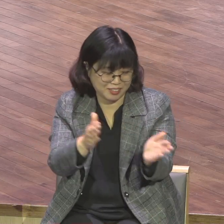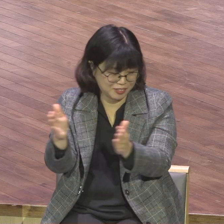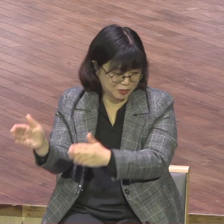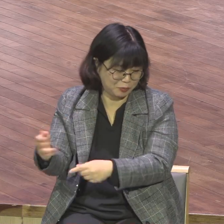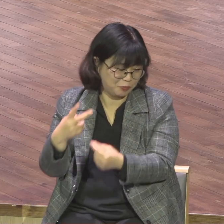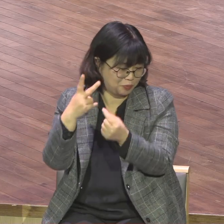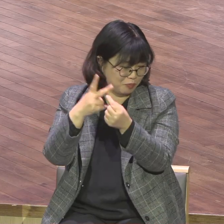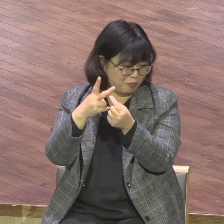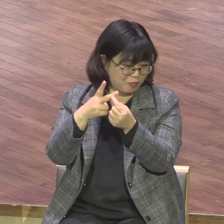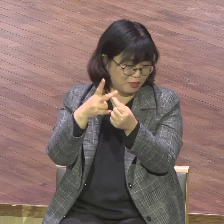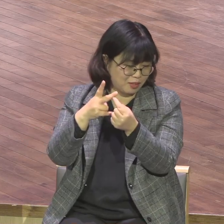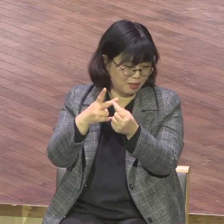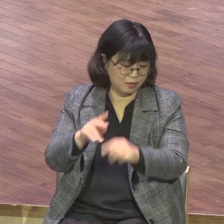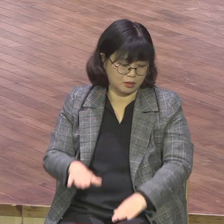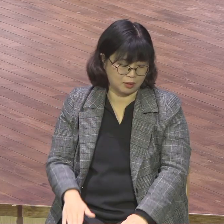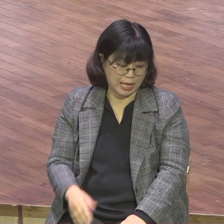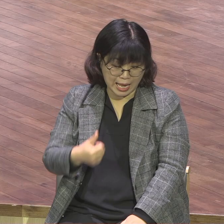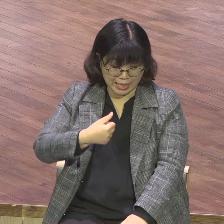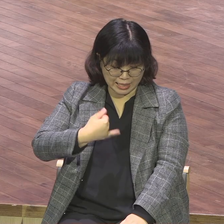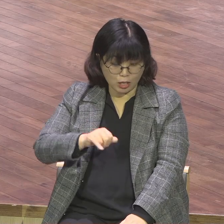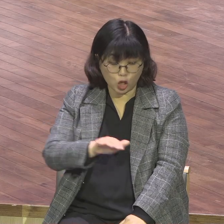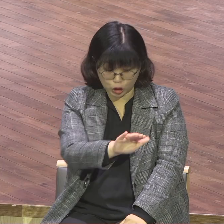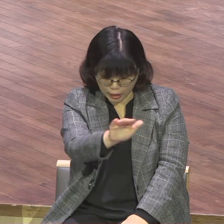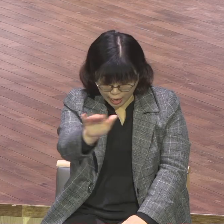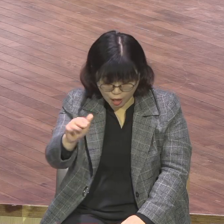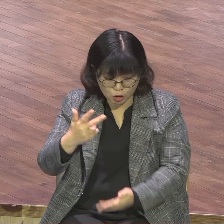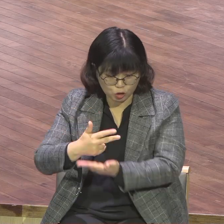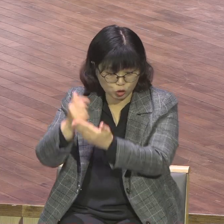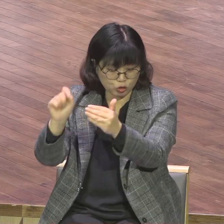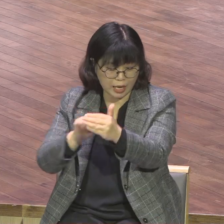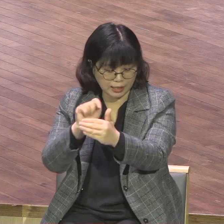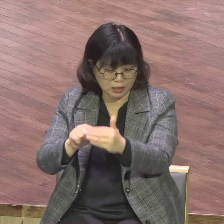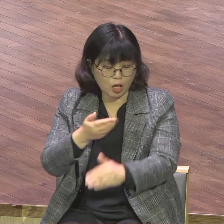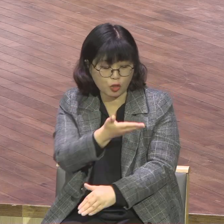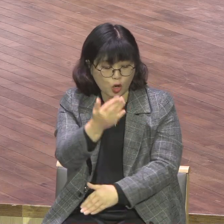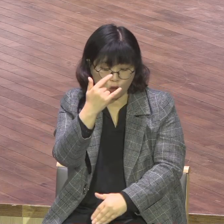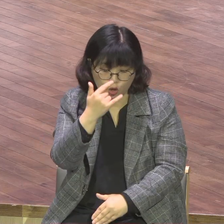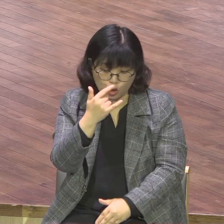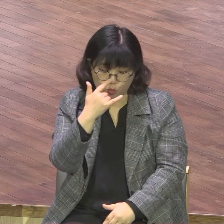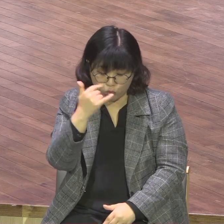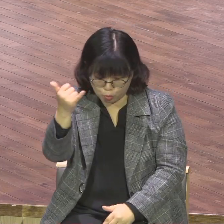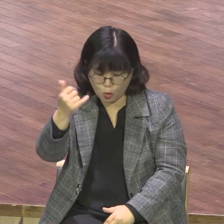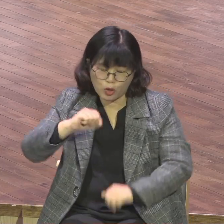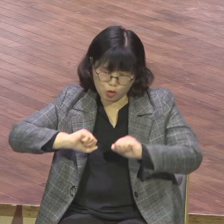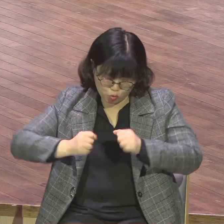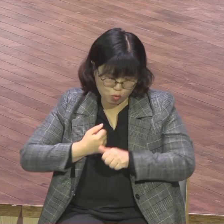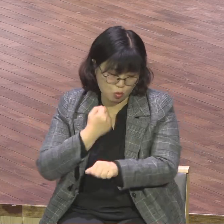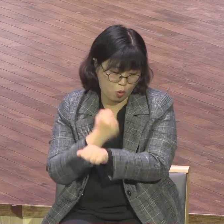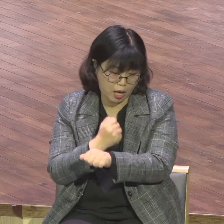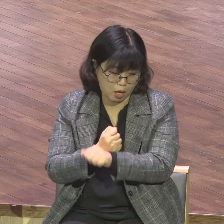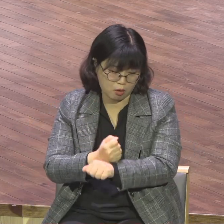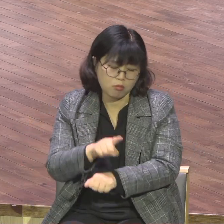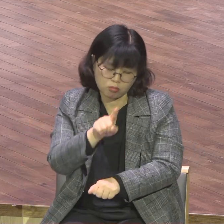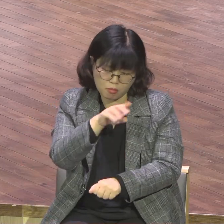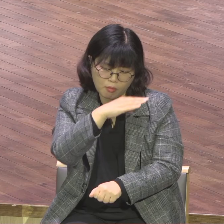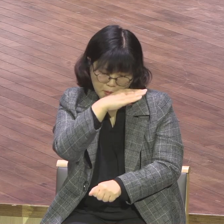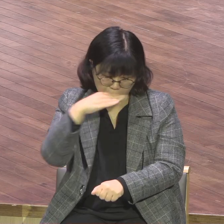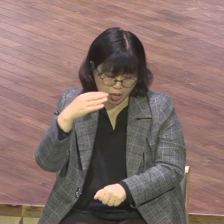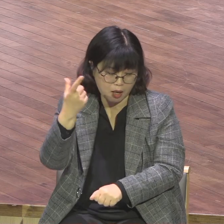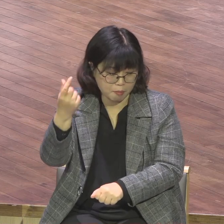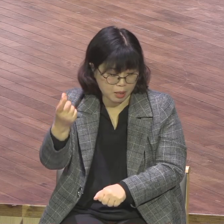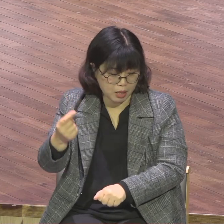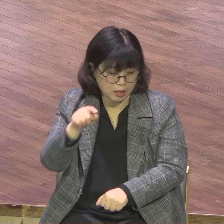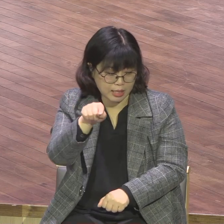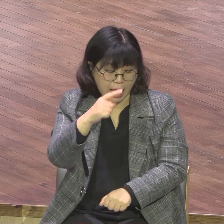합니다. 자녀들아 주 안에서 너희 부모에게 순종하라 이것이 옳으니라. 내 아버지와 어머니를 공경하라.